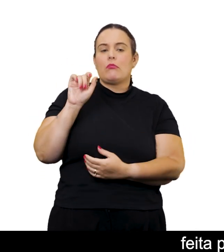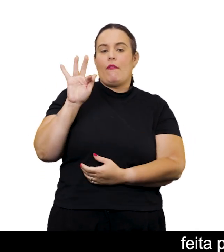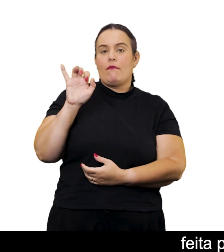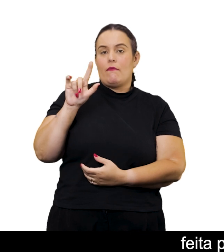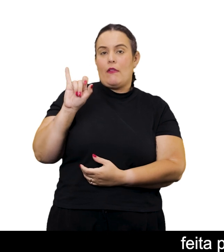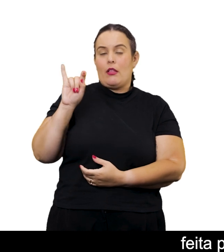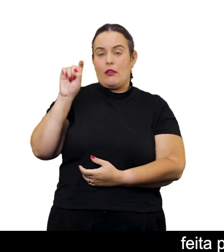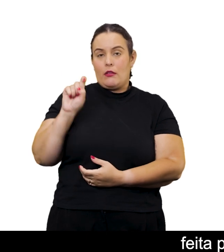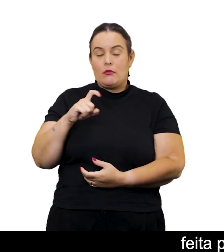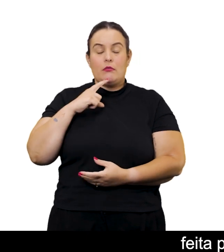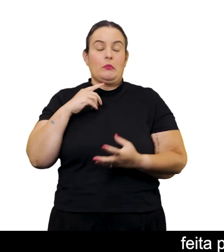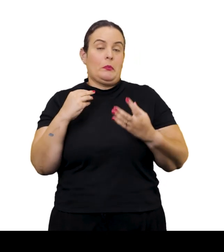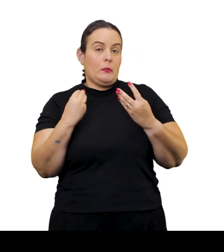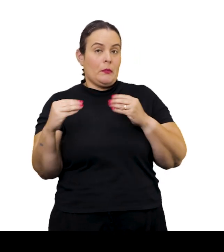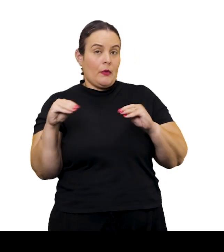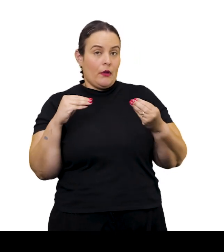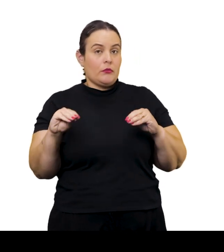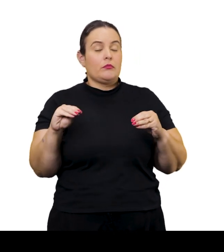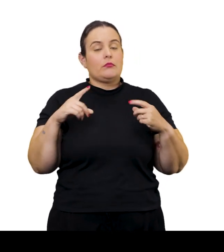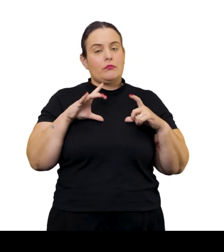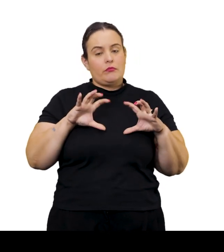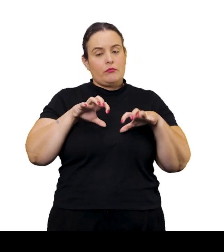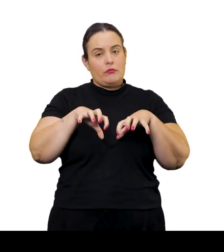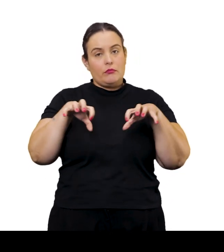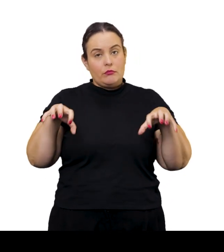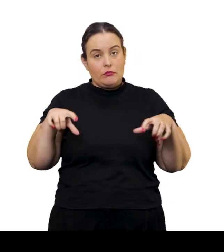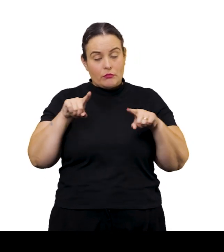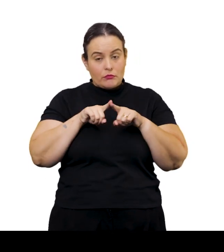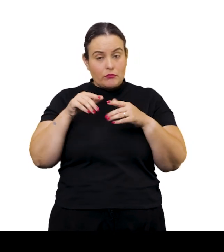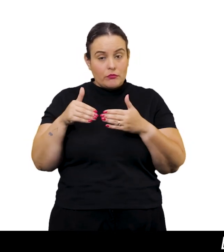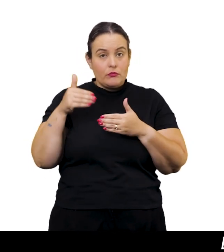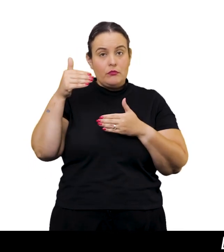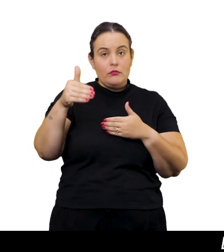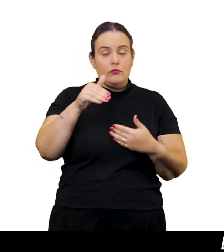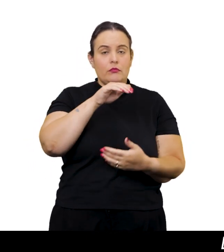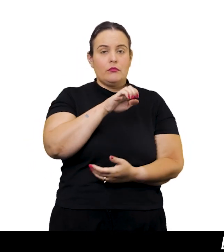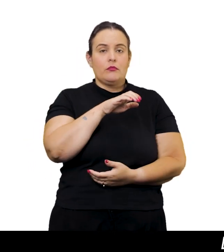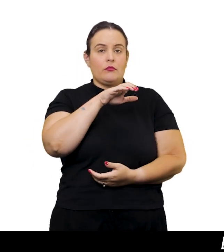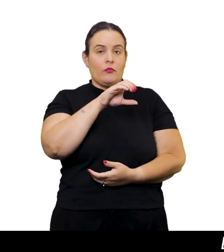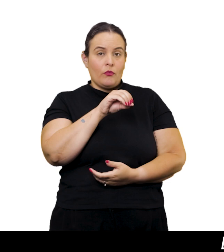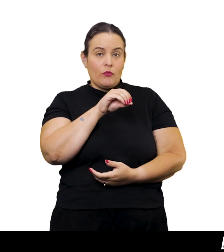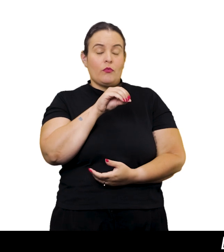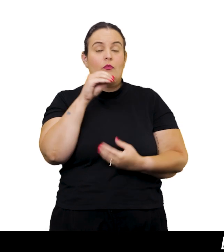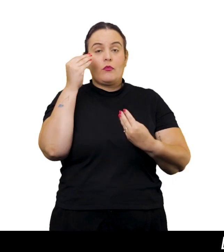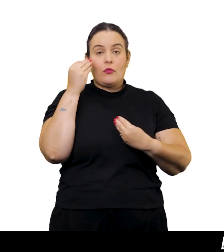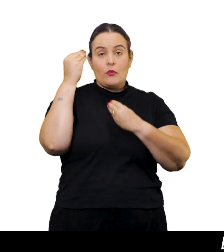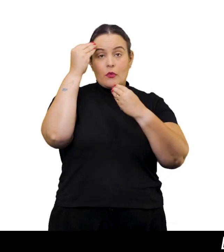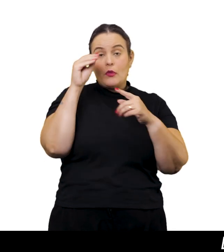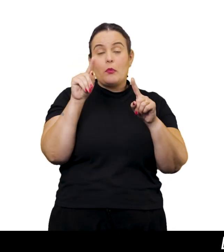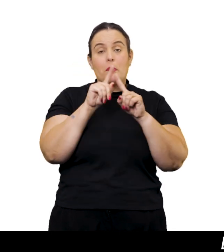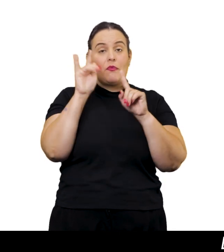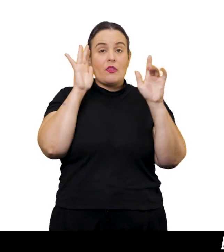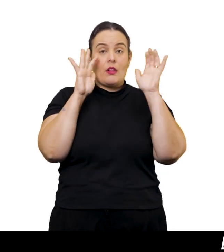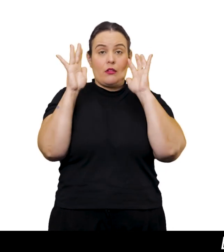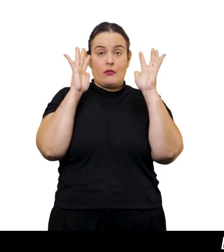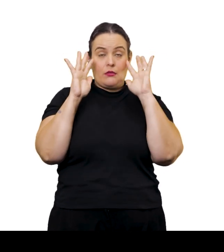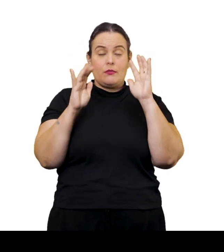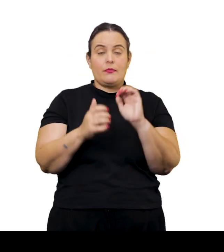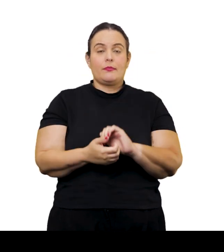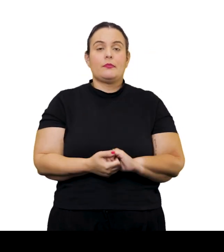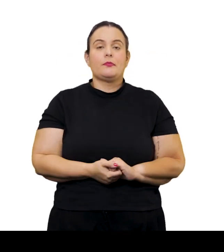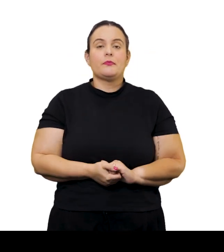banais miçangas de plástico, dividem este núcleo e o próximo, ecossexualidades e fantasias